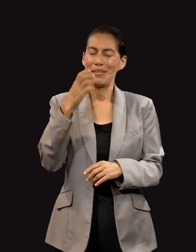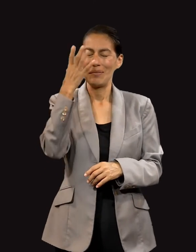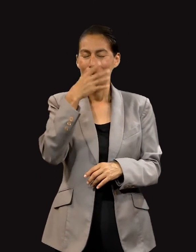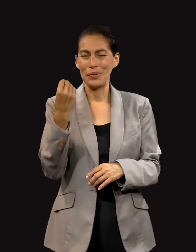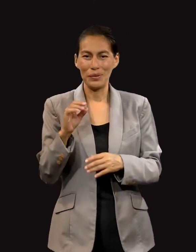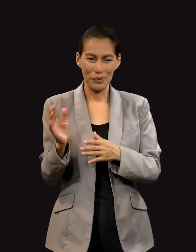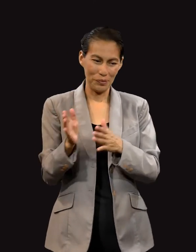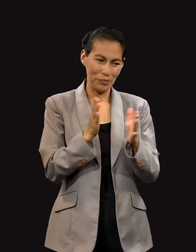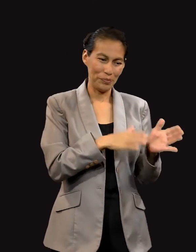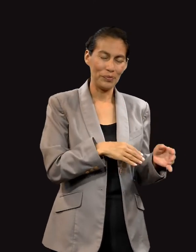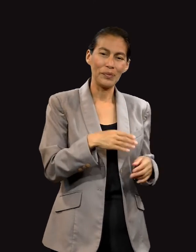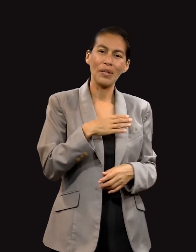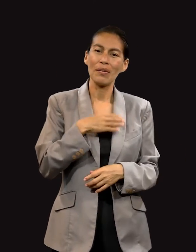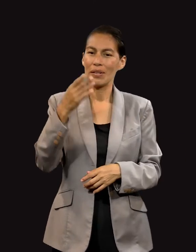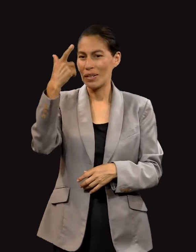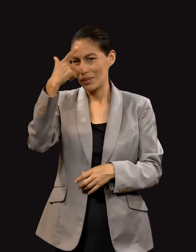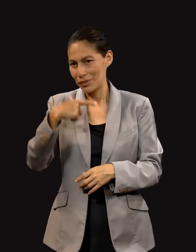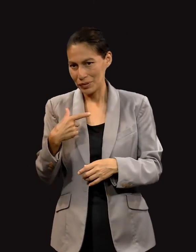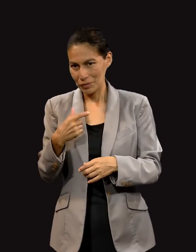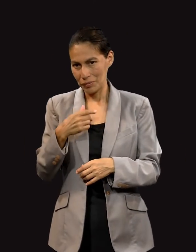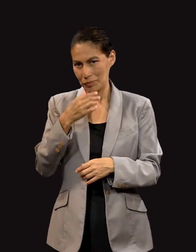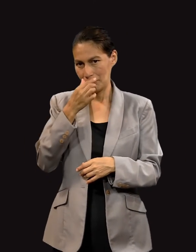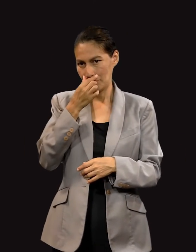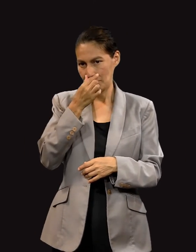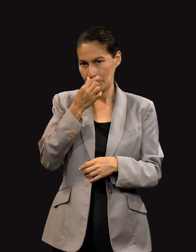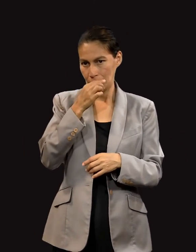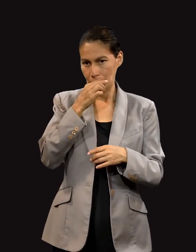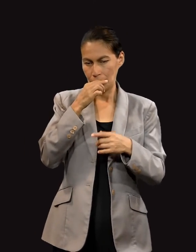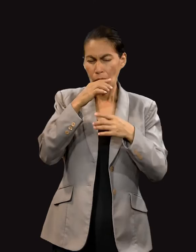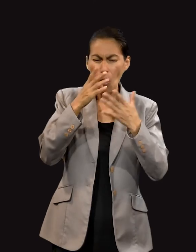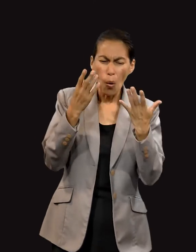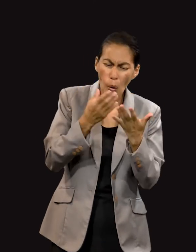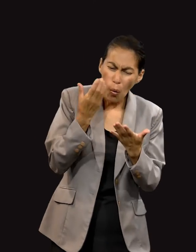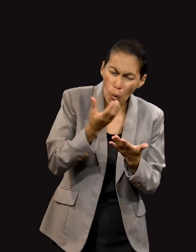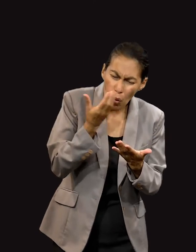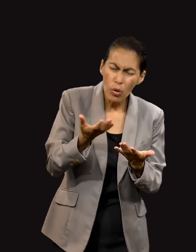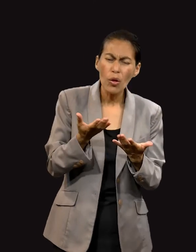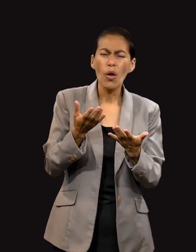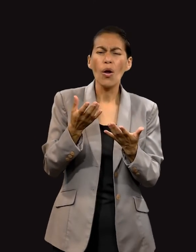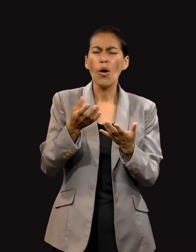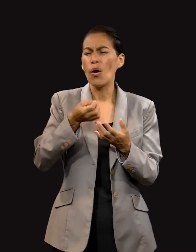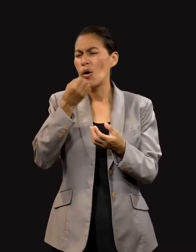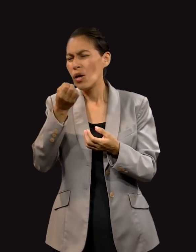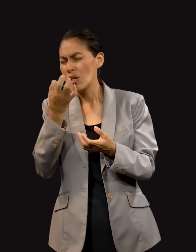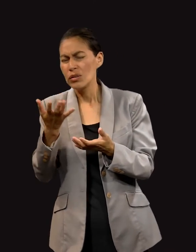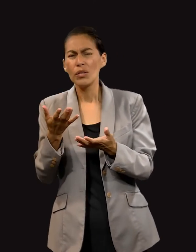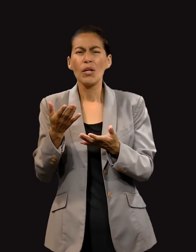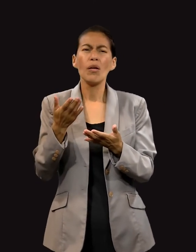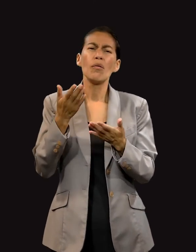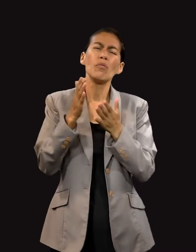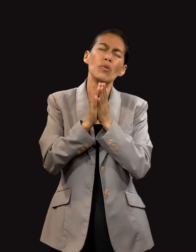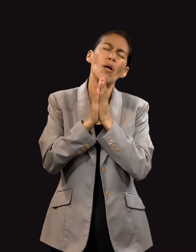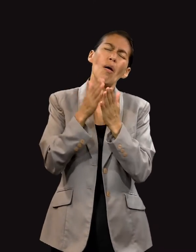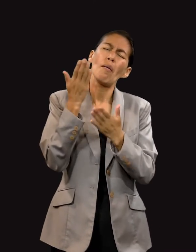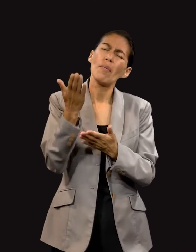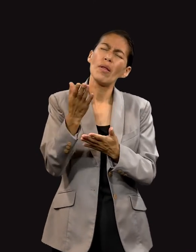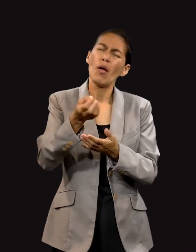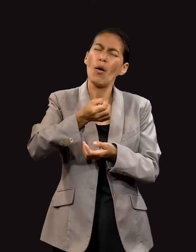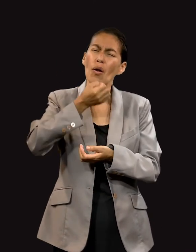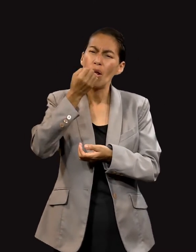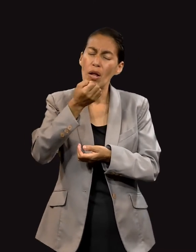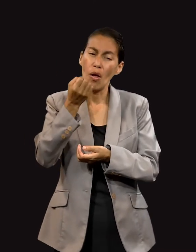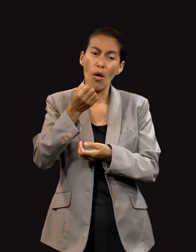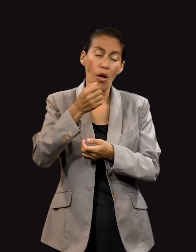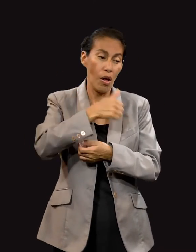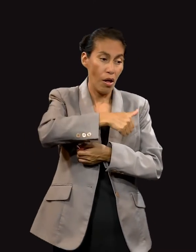Hermoso, gracias. Sandra Cubides, buena noche de culto y oración. Pido oración por los